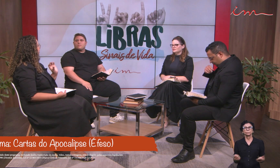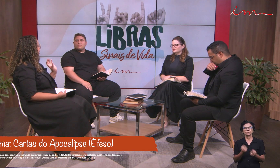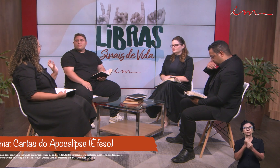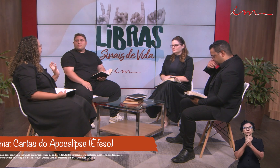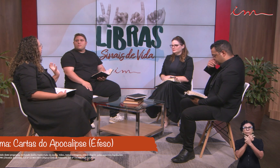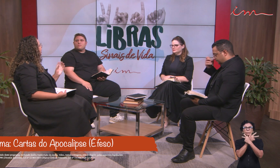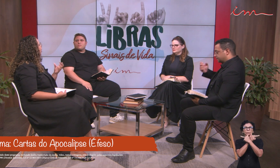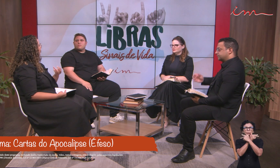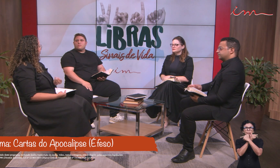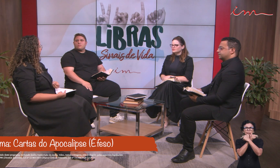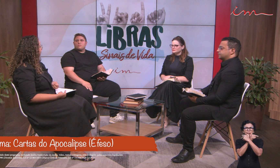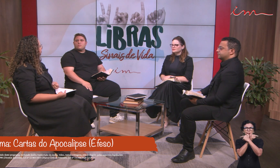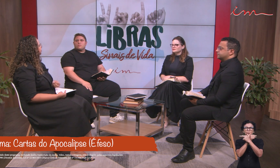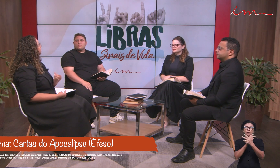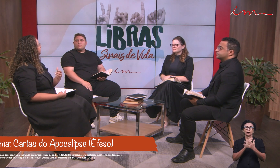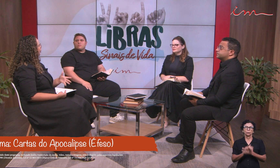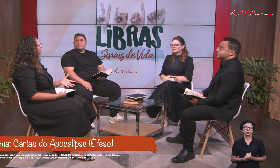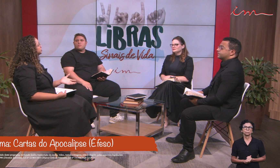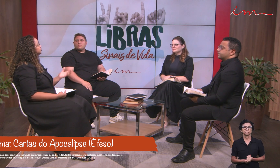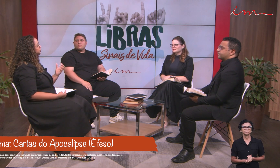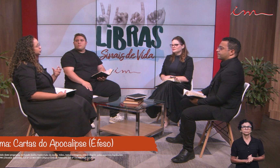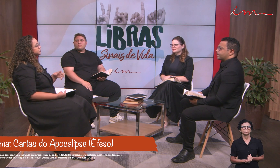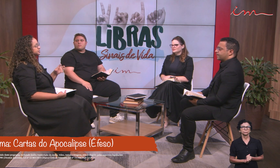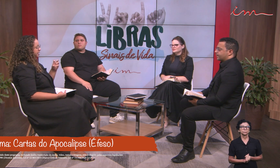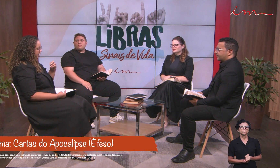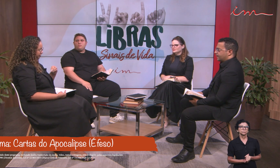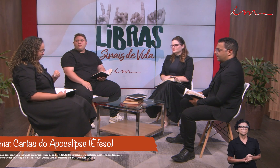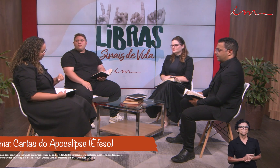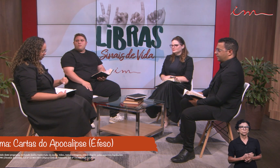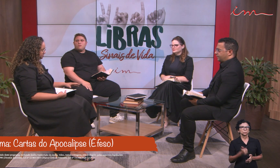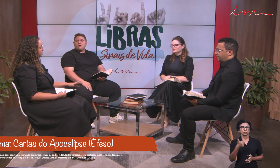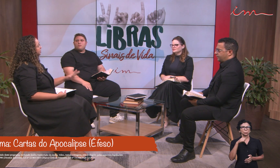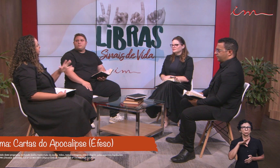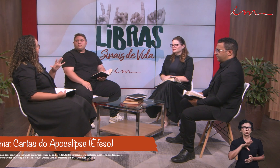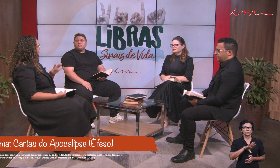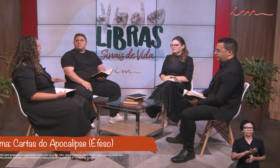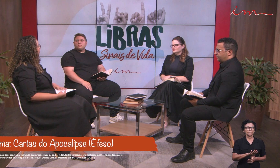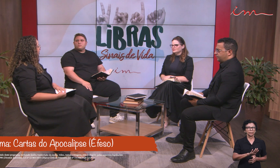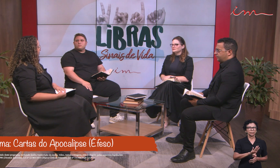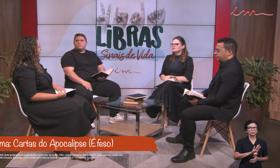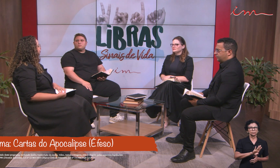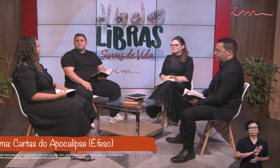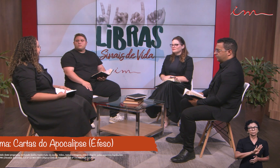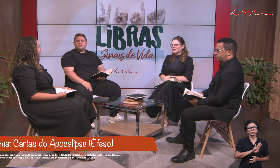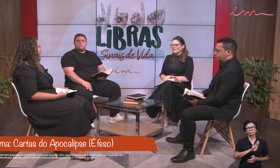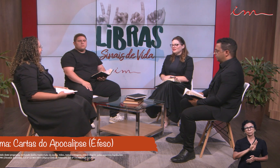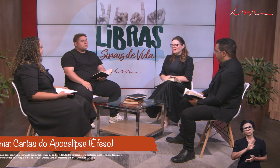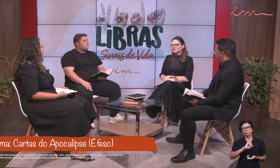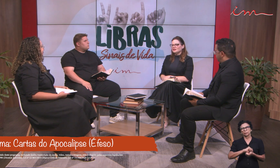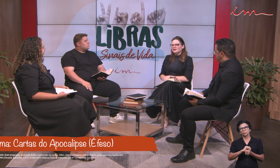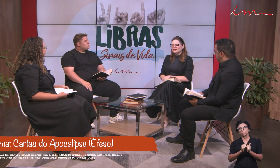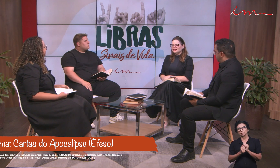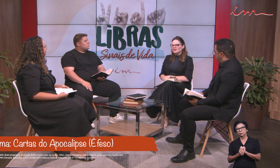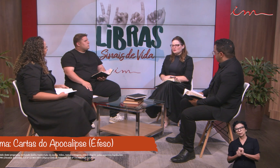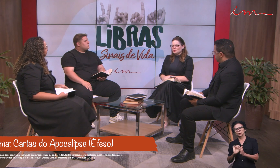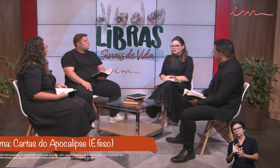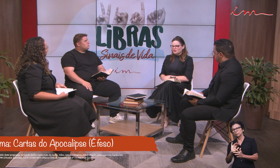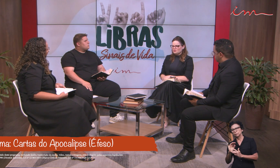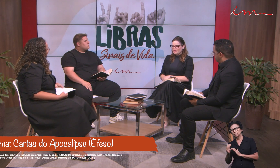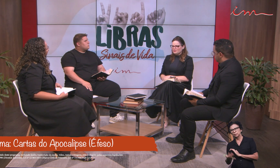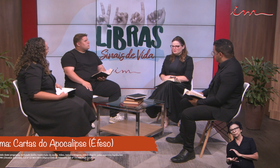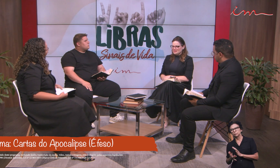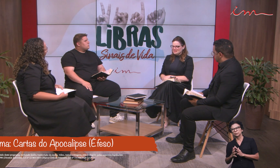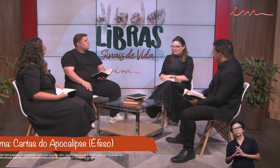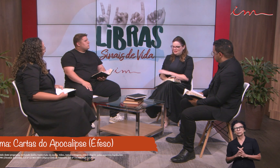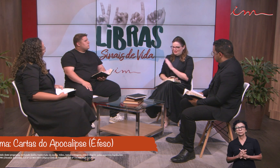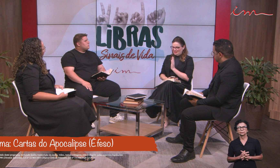uma língua para outra. Então, antes de tudo, sente, irmãos, e estudem. É verdade. E